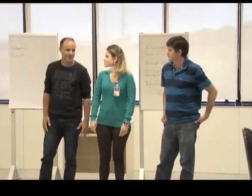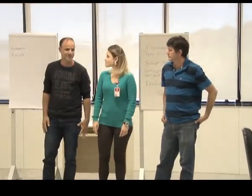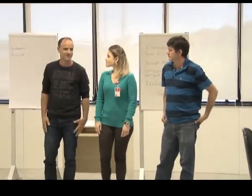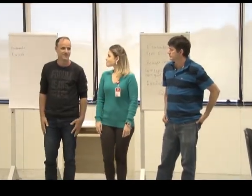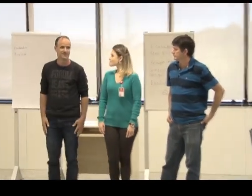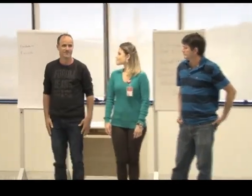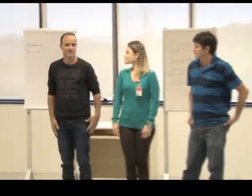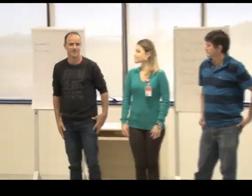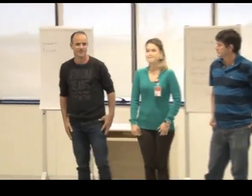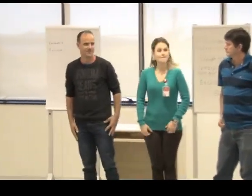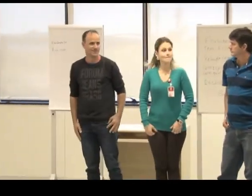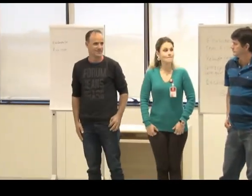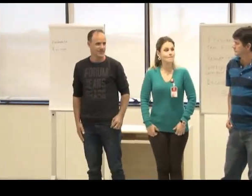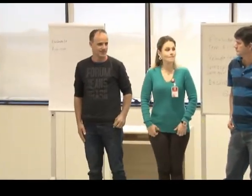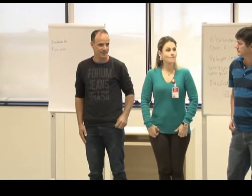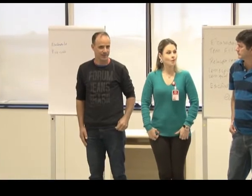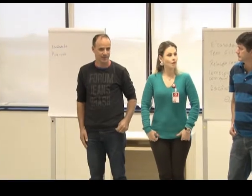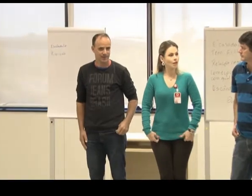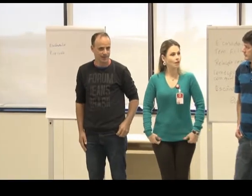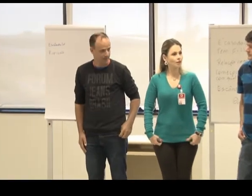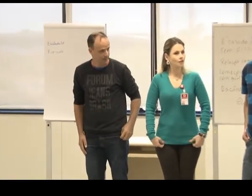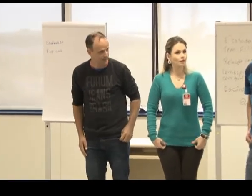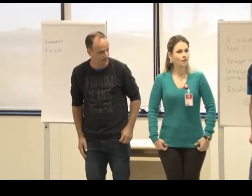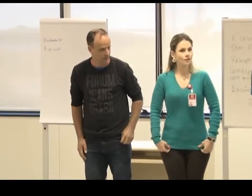Falta um. Não falta, não? São só vocês três?